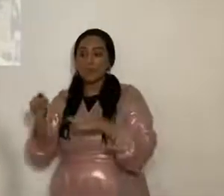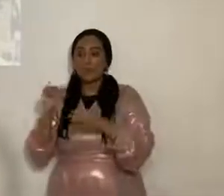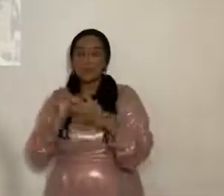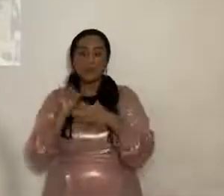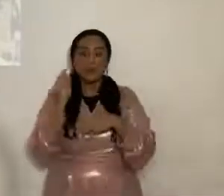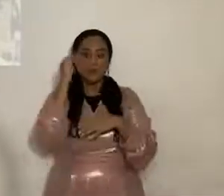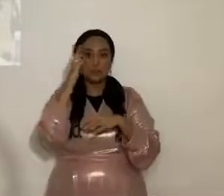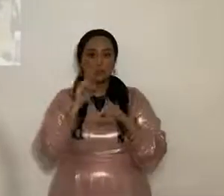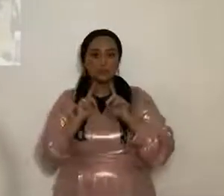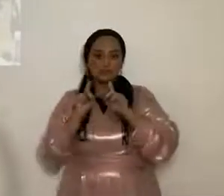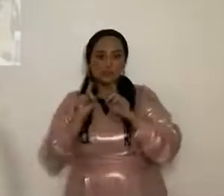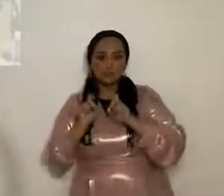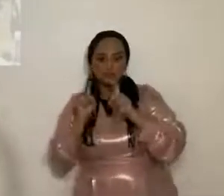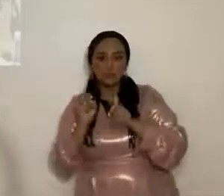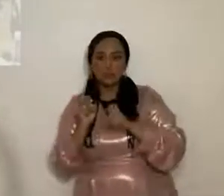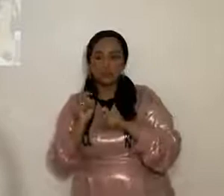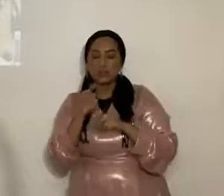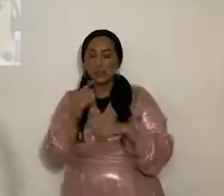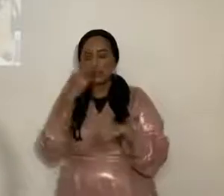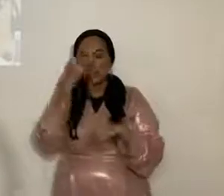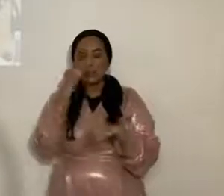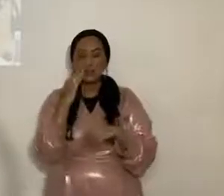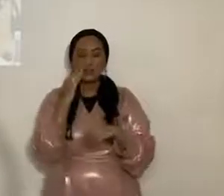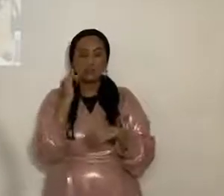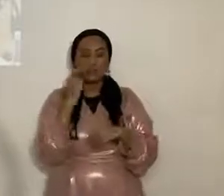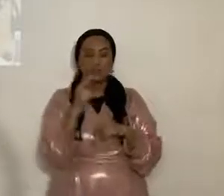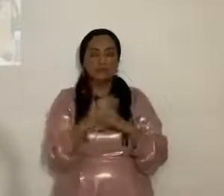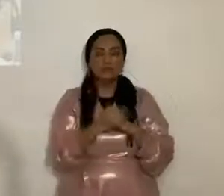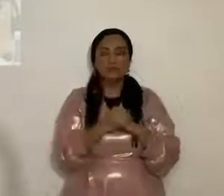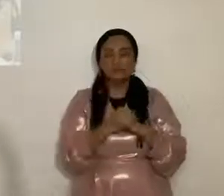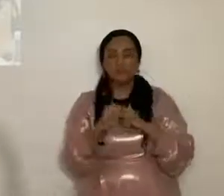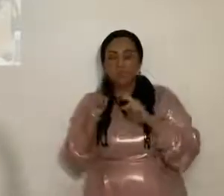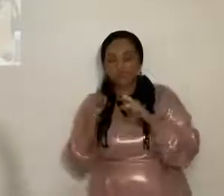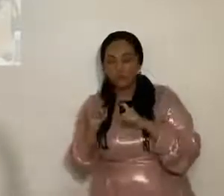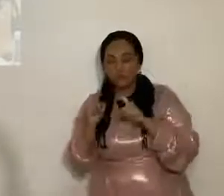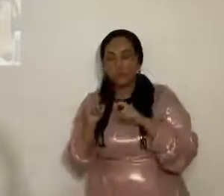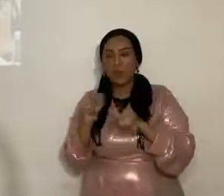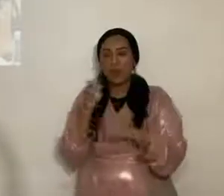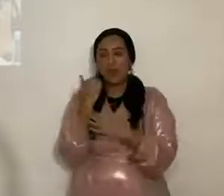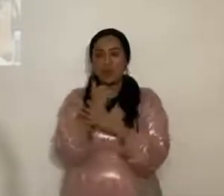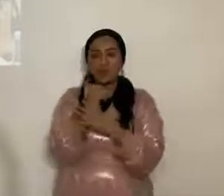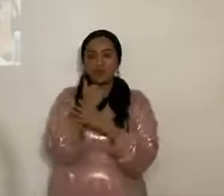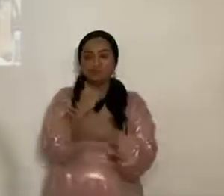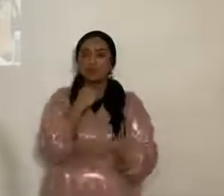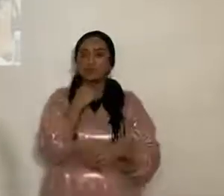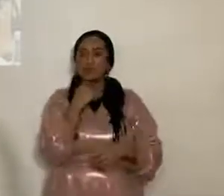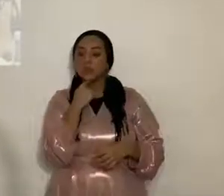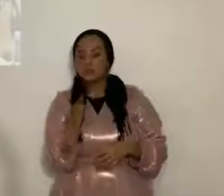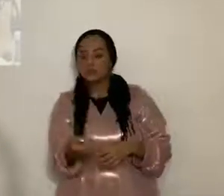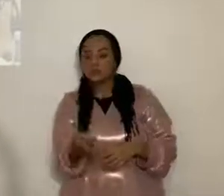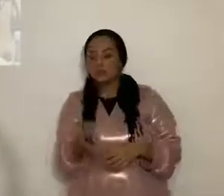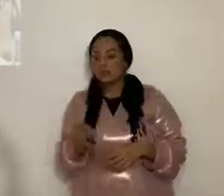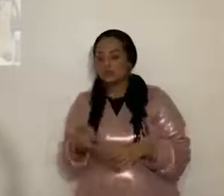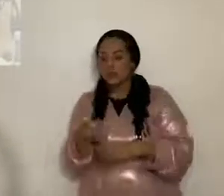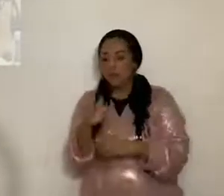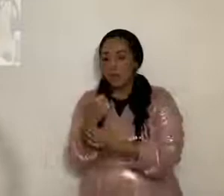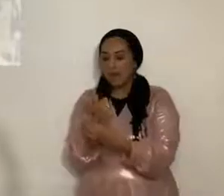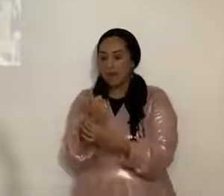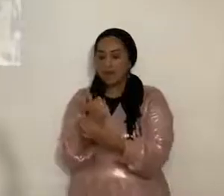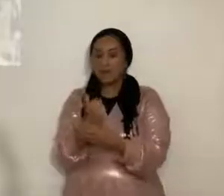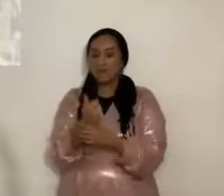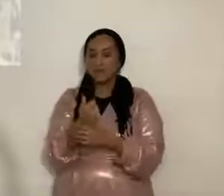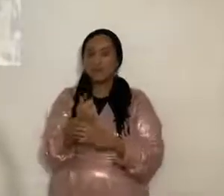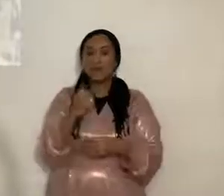probó Elohim, en tu Biblia dice Dios, lo correcto es Elohim, a Abraham, y le dijo: Abraham. Y